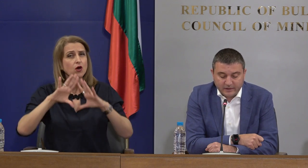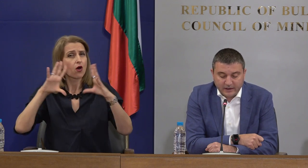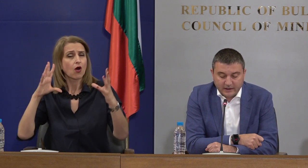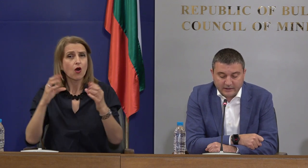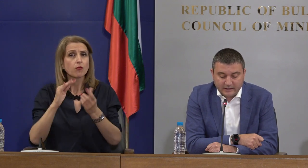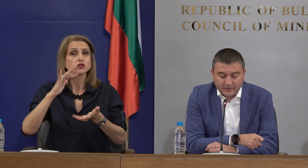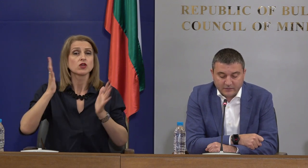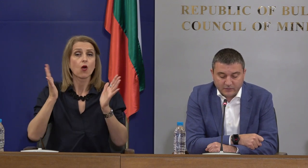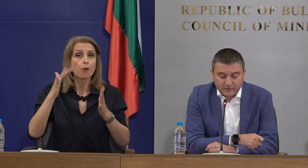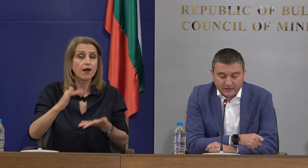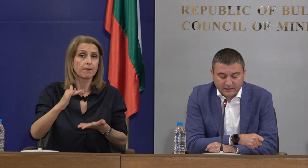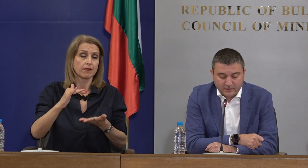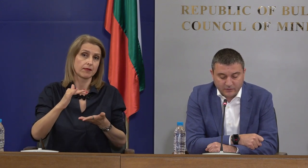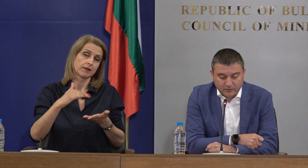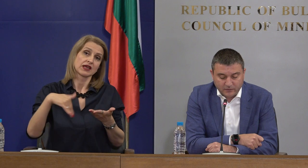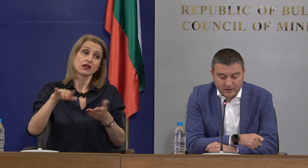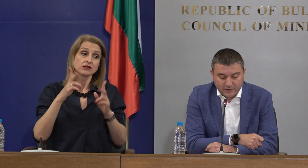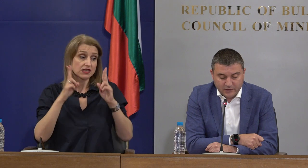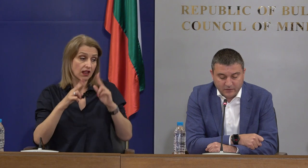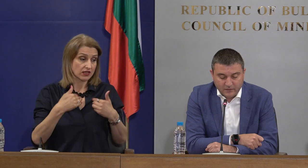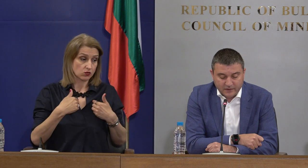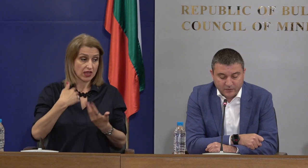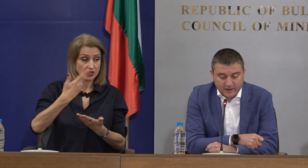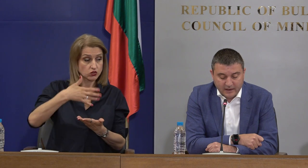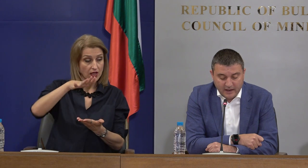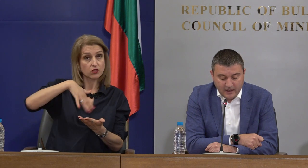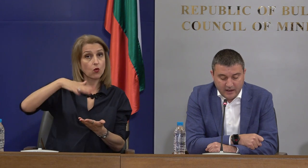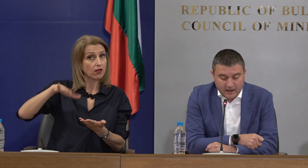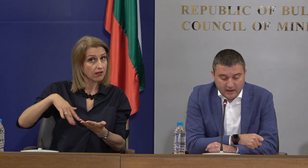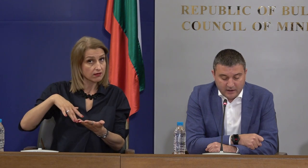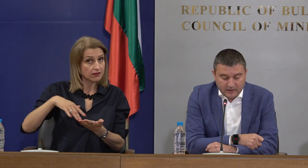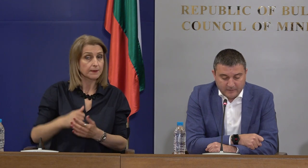записаните и заплатени акции, съгласно докладът, с който голяма част от него ви запознах.